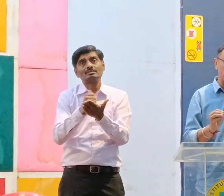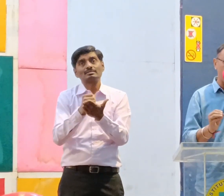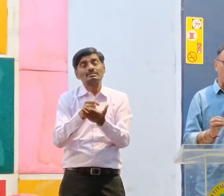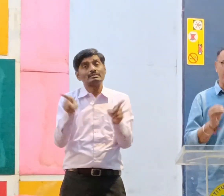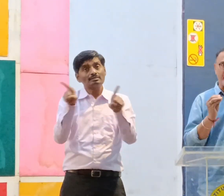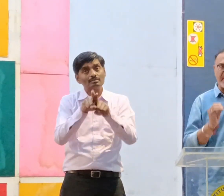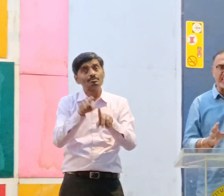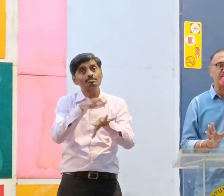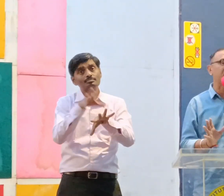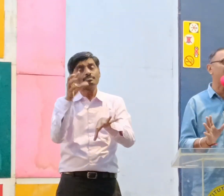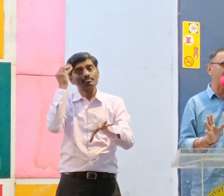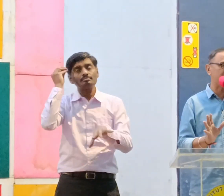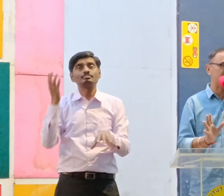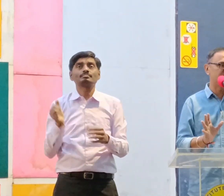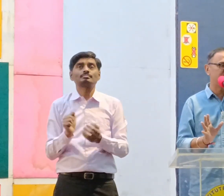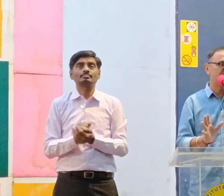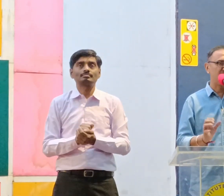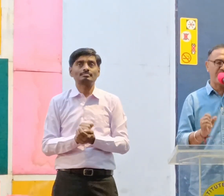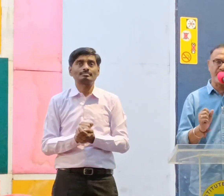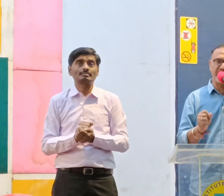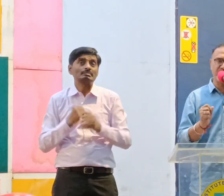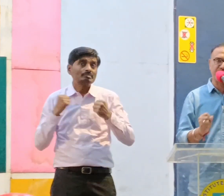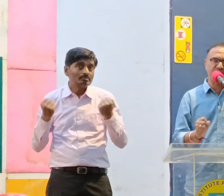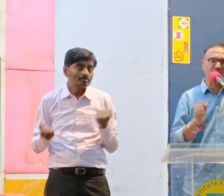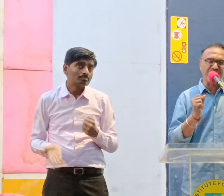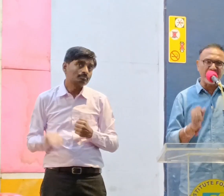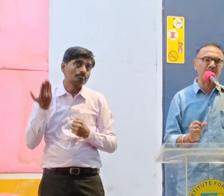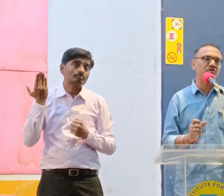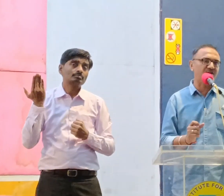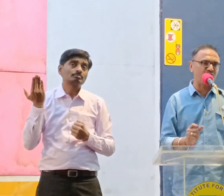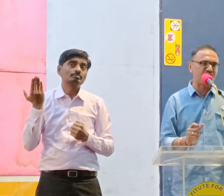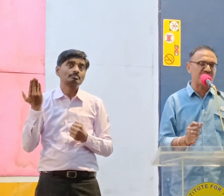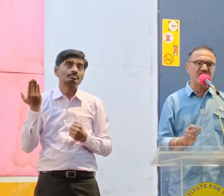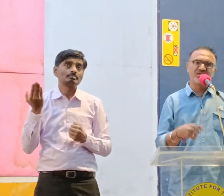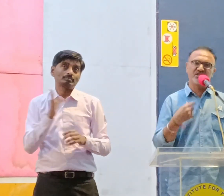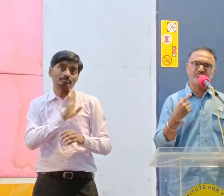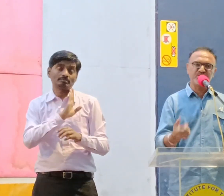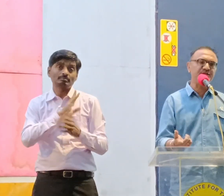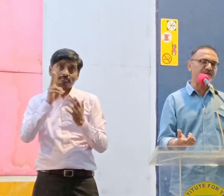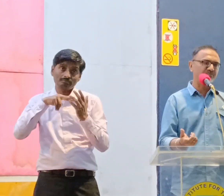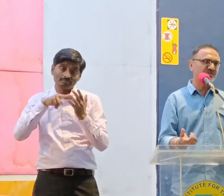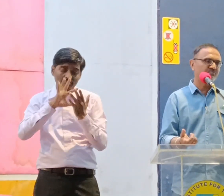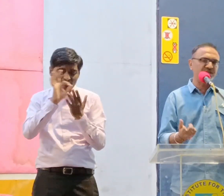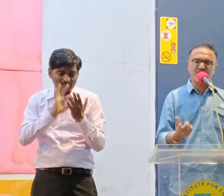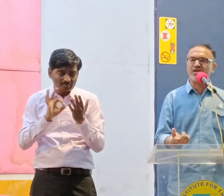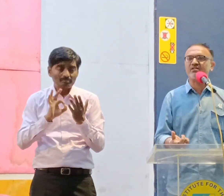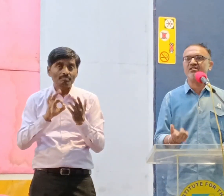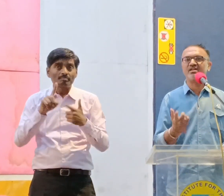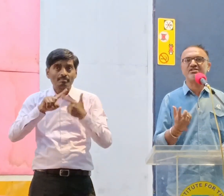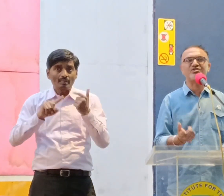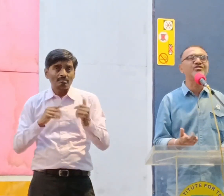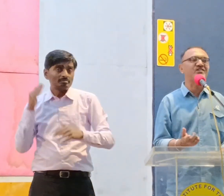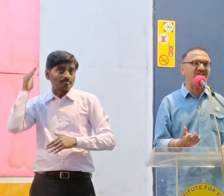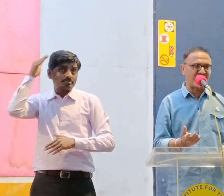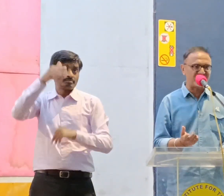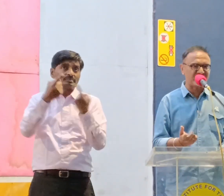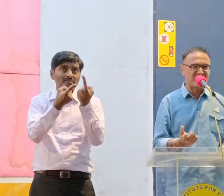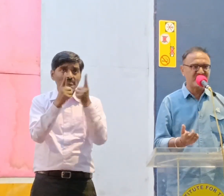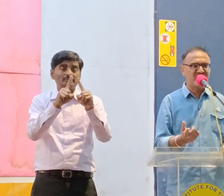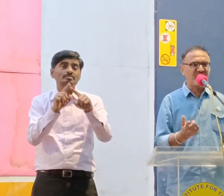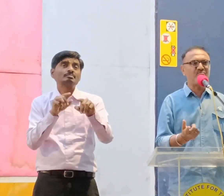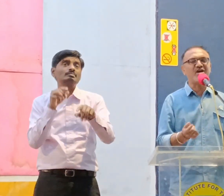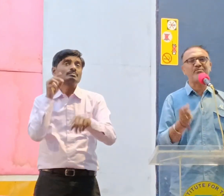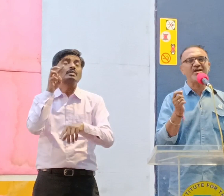સોર્સિસ, આપણી મહેનત કરવાની છે. આપણે મહેનત કરી તૈયાર થવાનું છે અને પછી પરીક્ષા ખંડના જે 3 કલાક